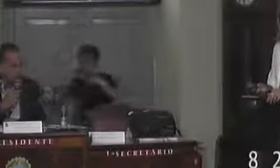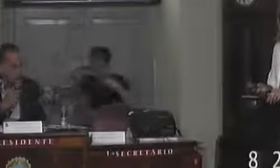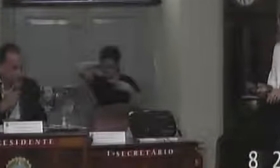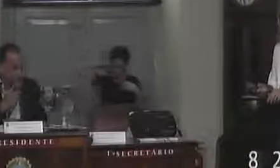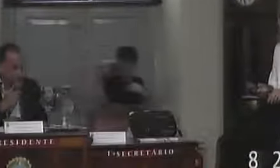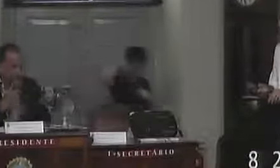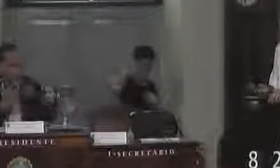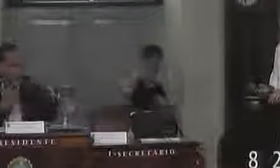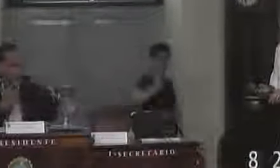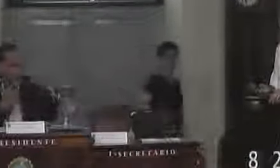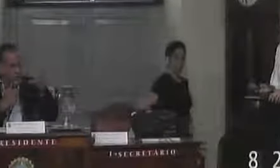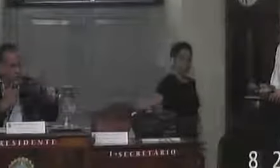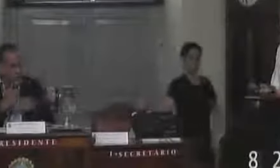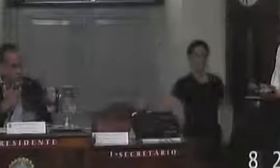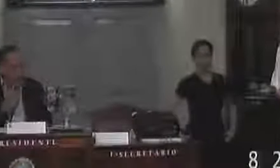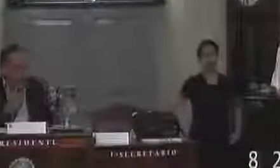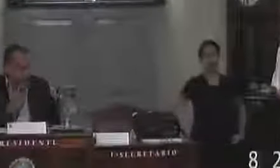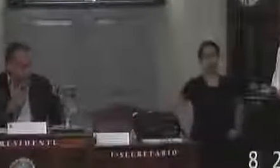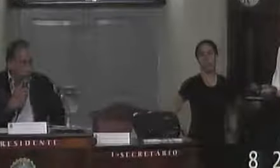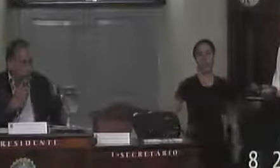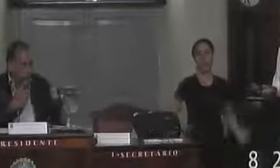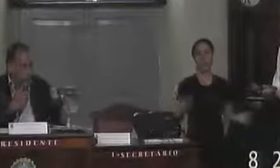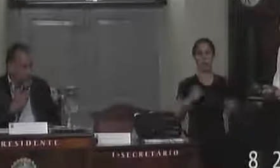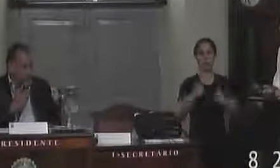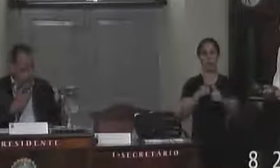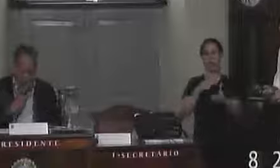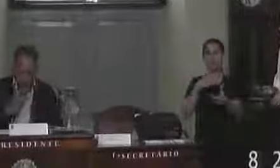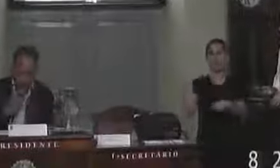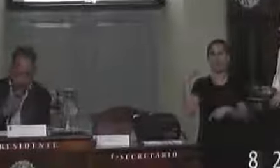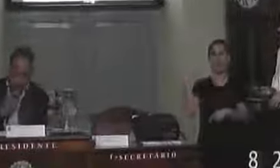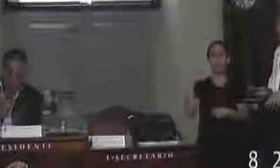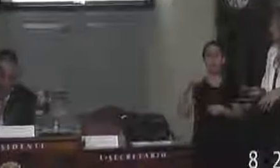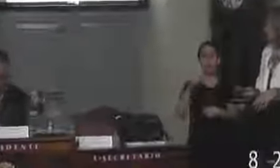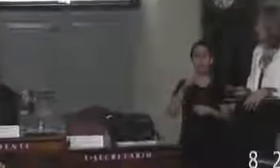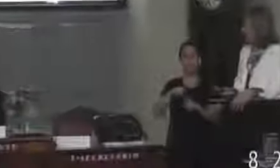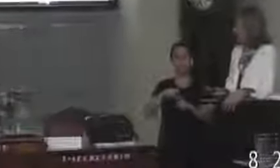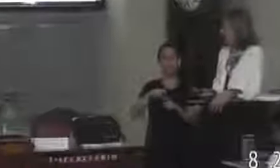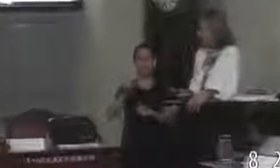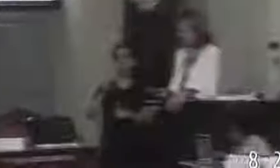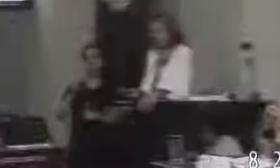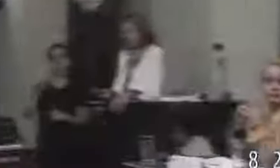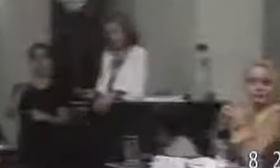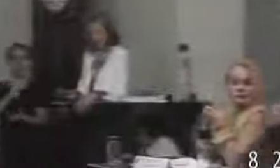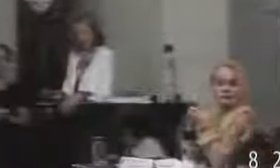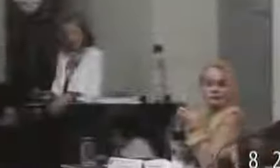vereadores. Primeiro vereador, doutor Salvo Aluísio Salvo.